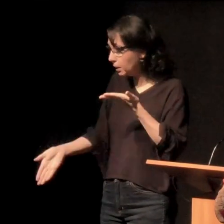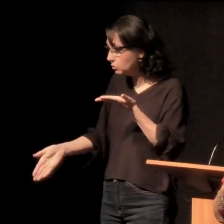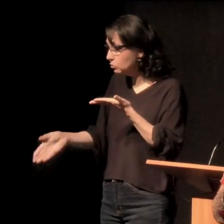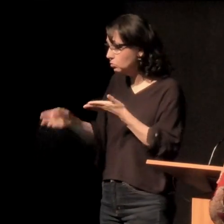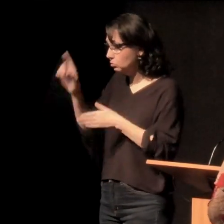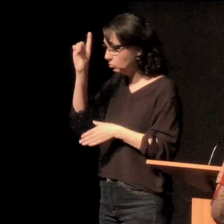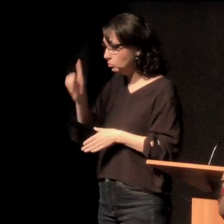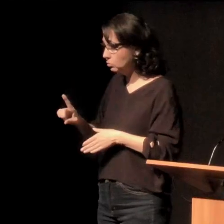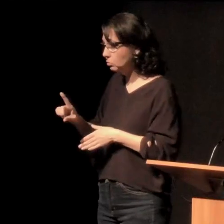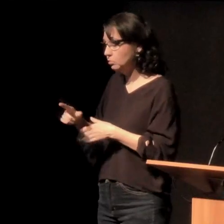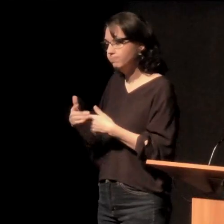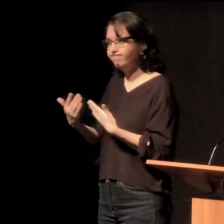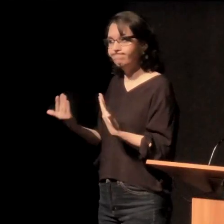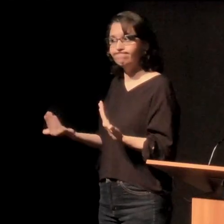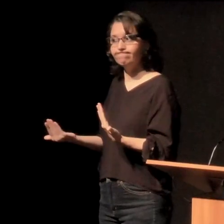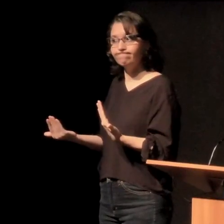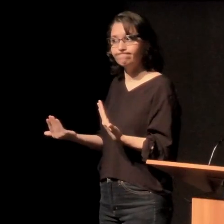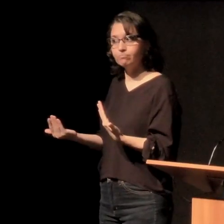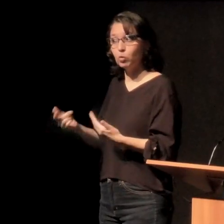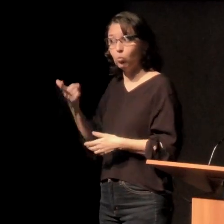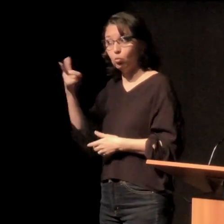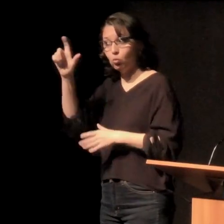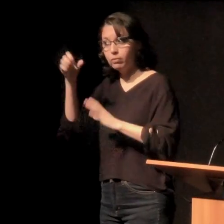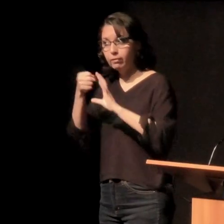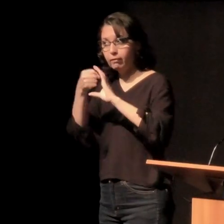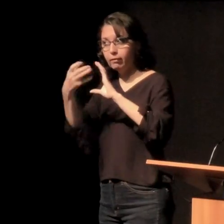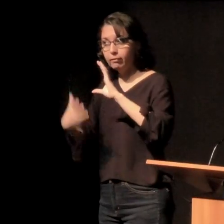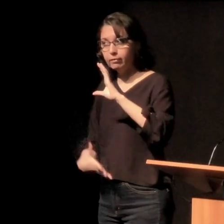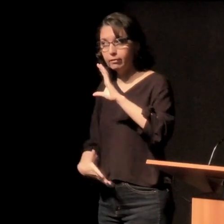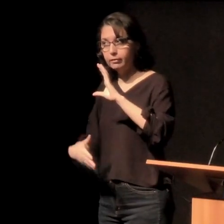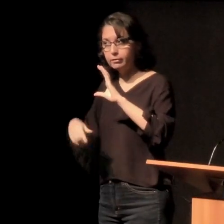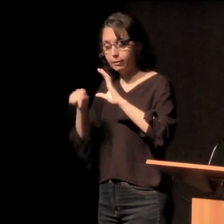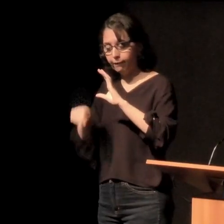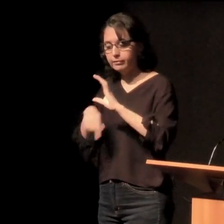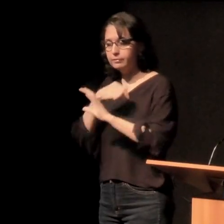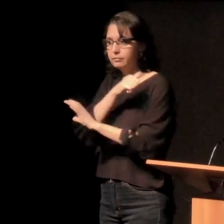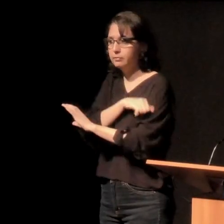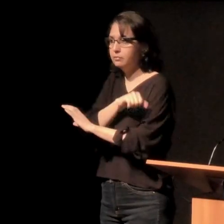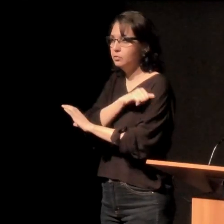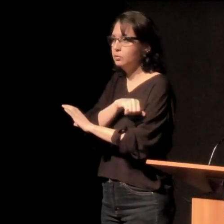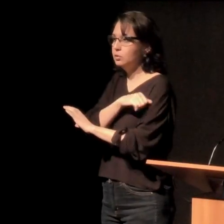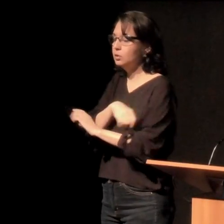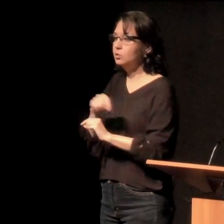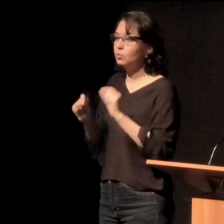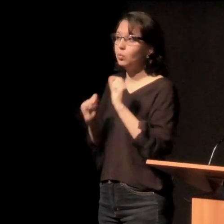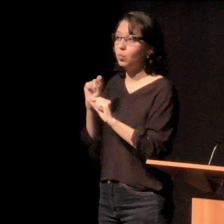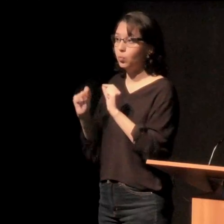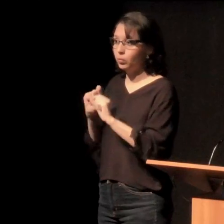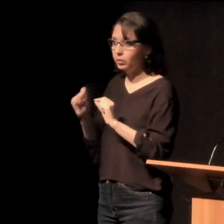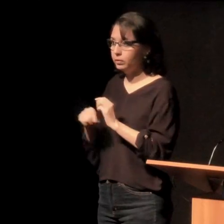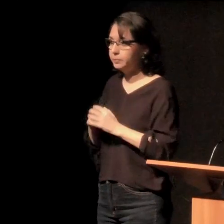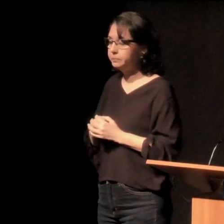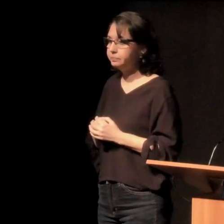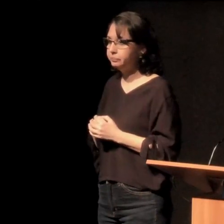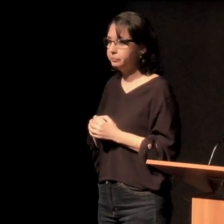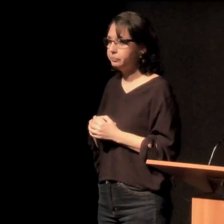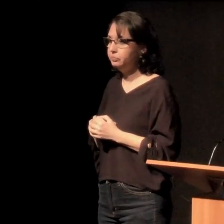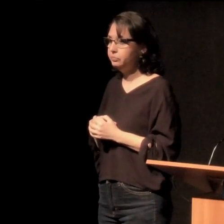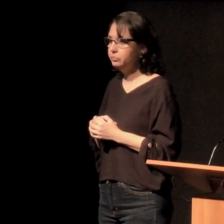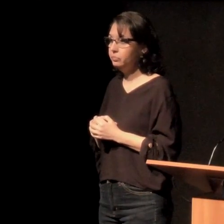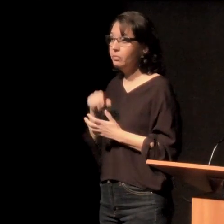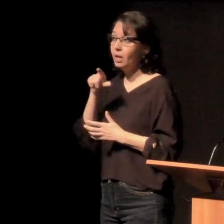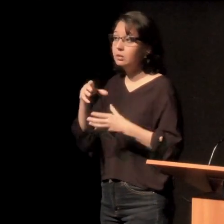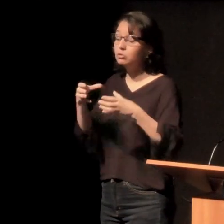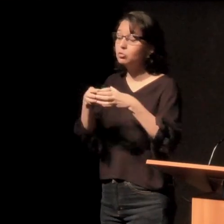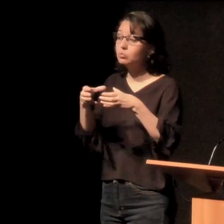não garante direito outra característica da cidade do Rio né é como esses essas